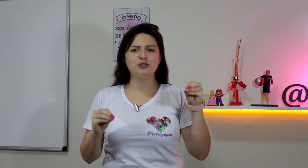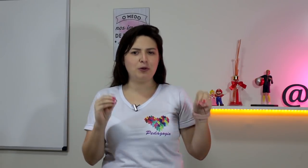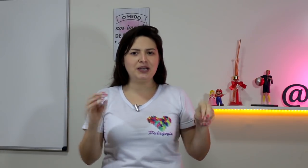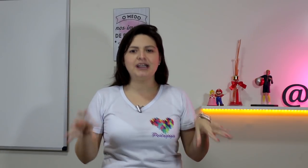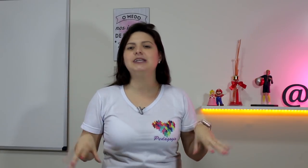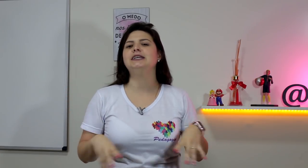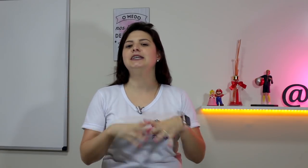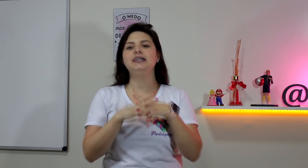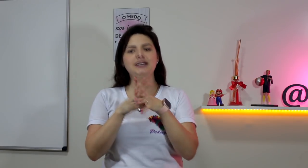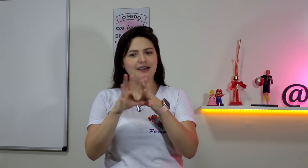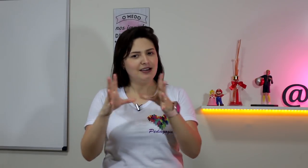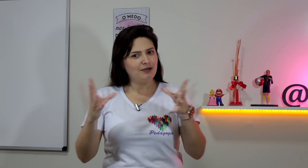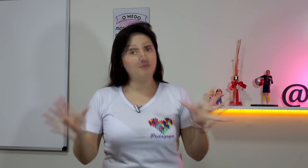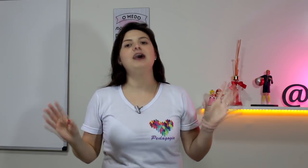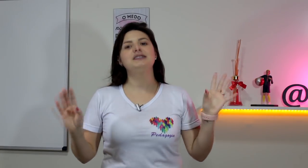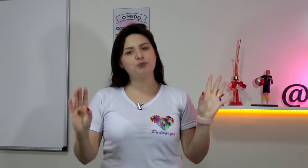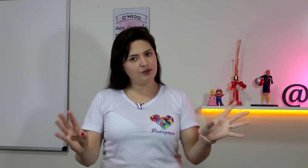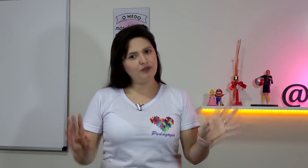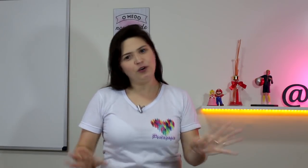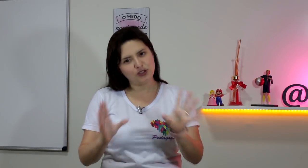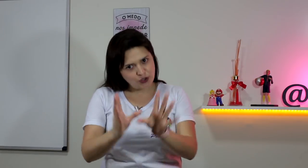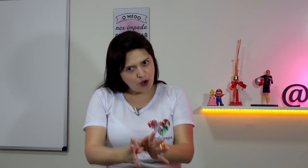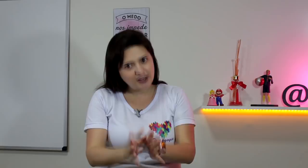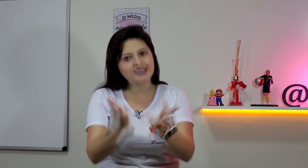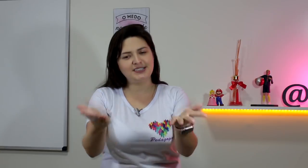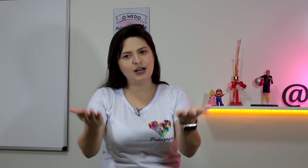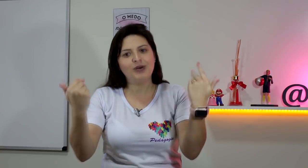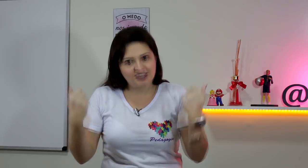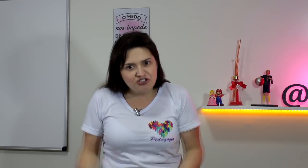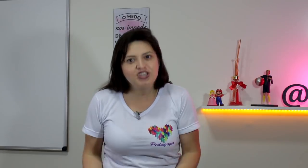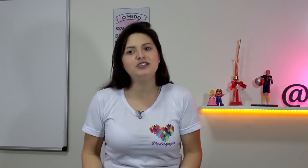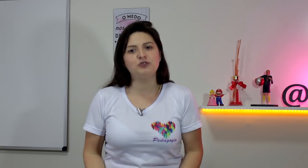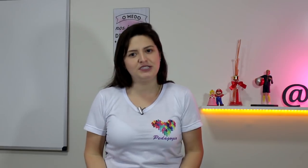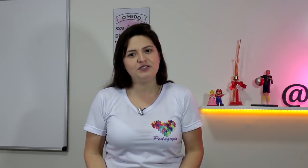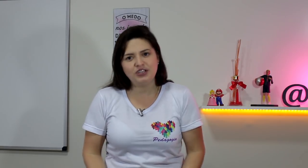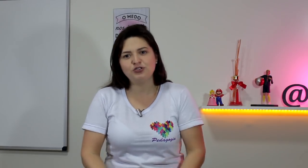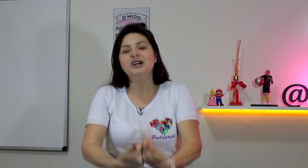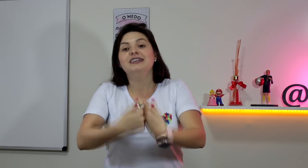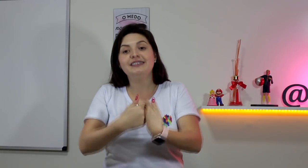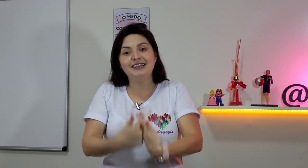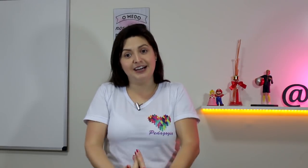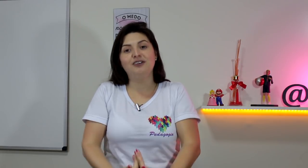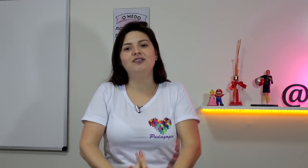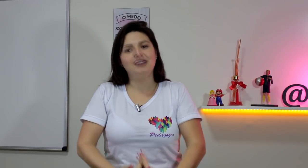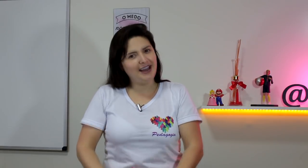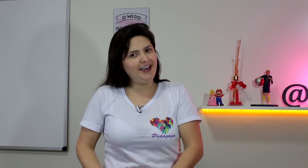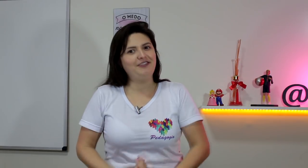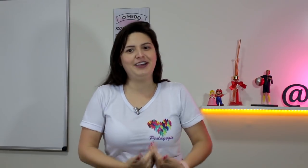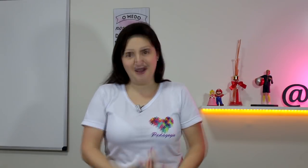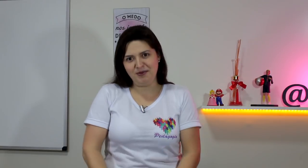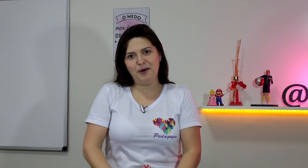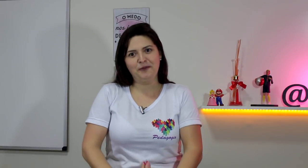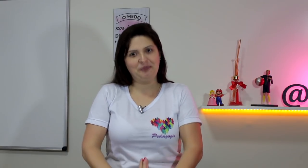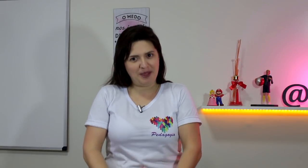uma brincadeirinha, mas, por favor, sogras que estão assistindo esse vídeo, não levem a mal, tá